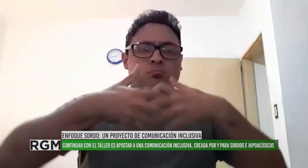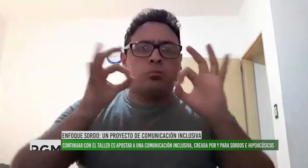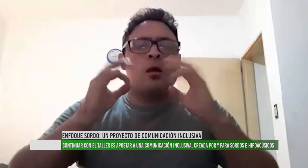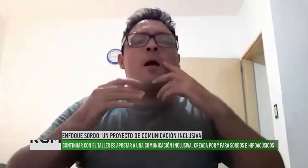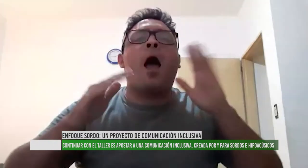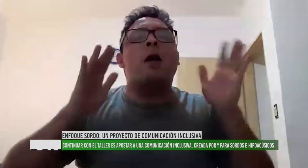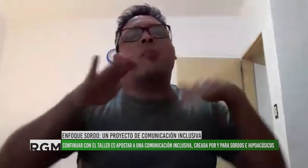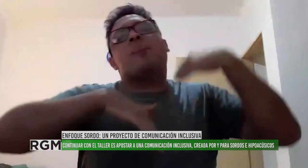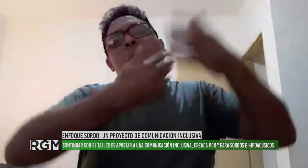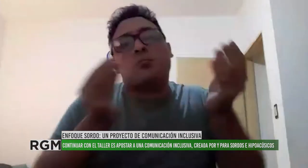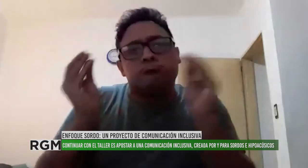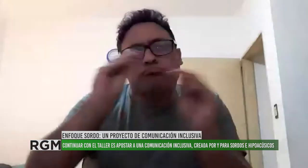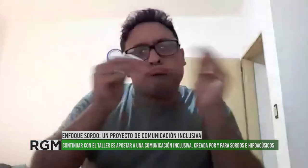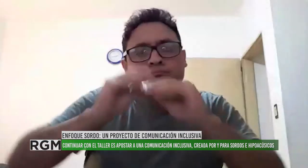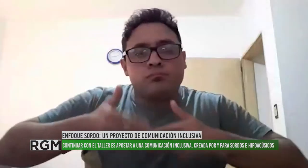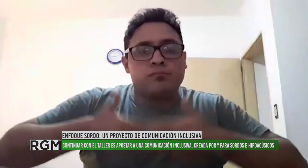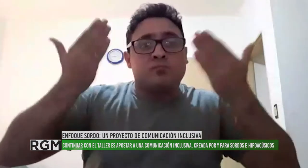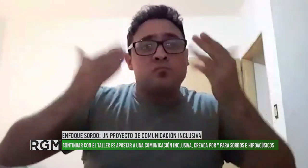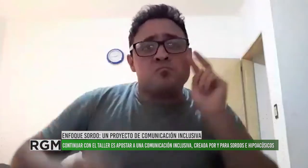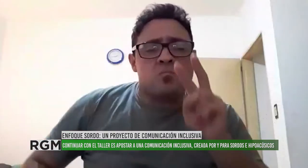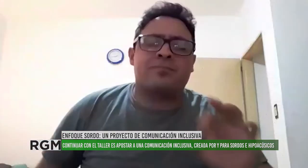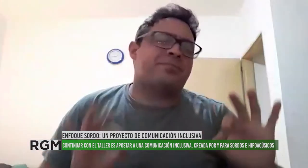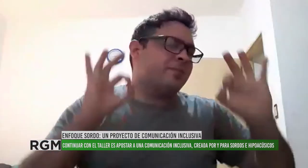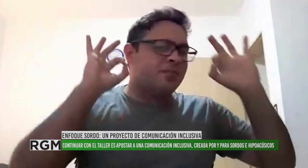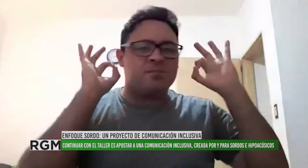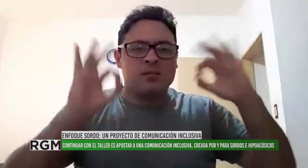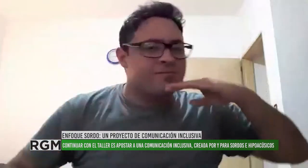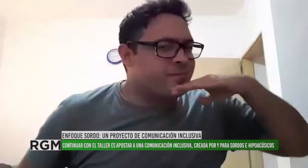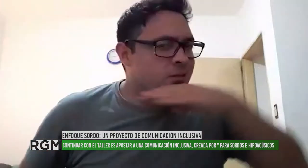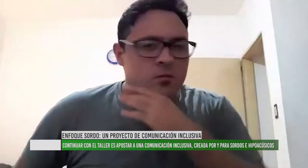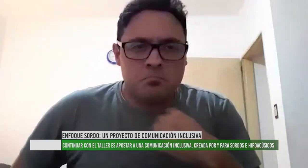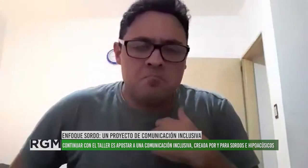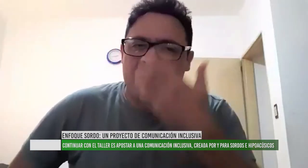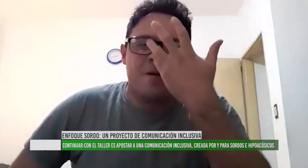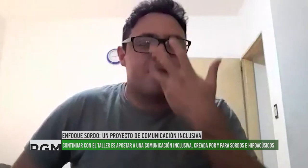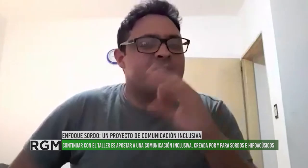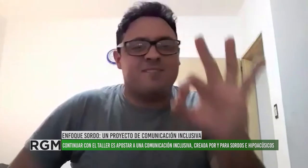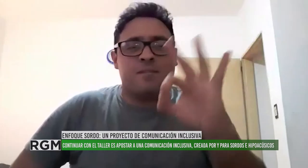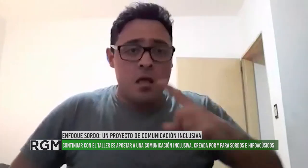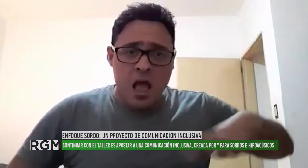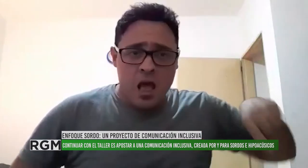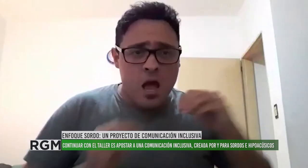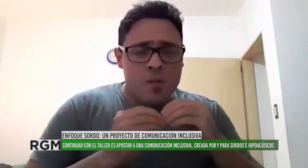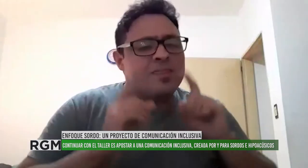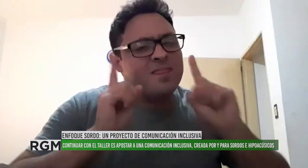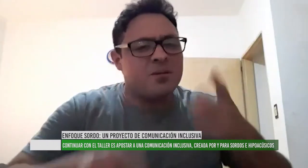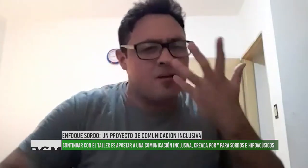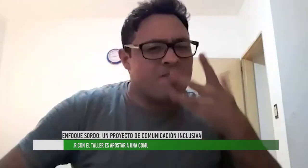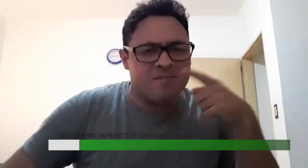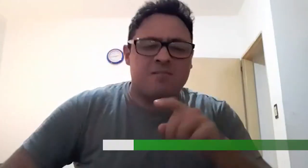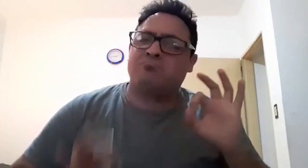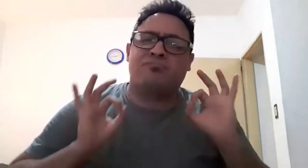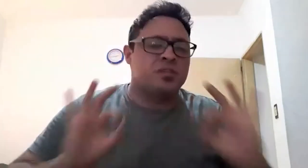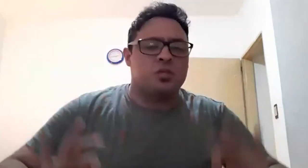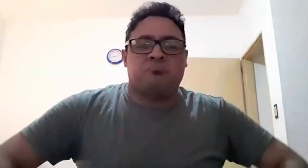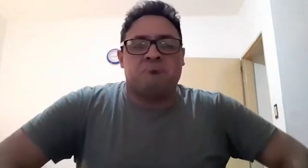Hicimos un montón de cosas. Y después, por último, se editó todo eso y quedó perfecto. Me encantó cómo quedó. Y a mis